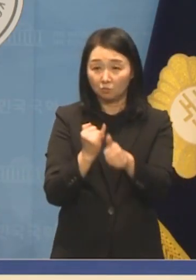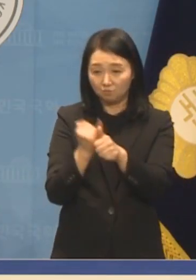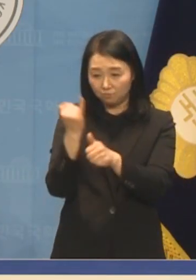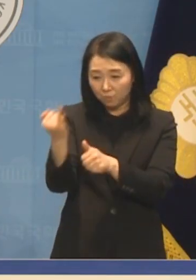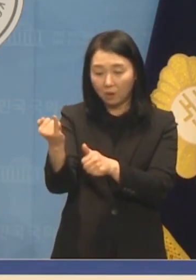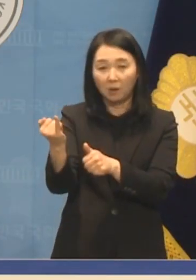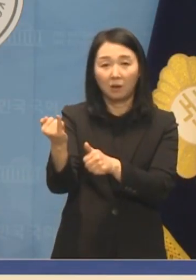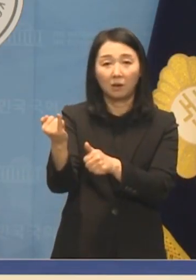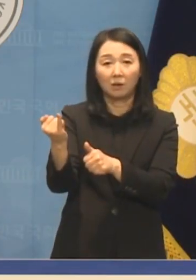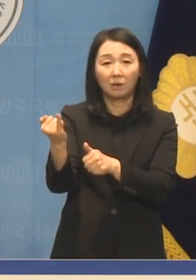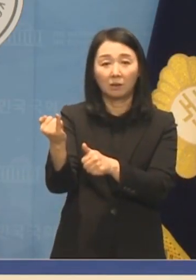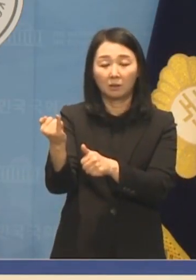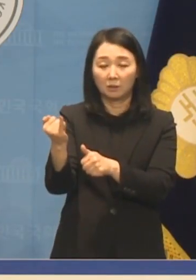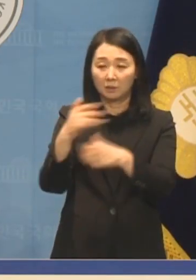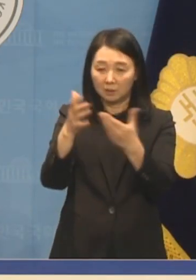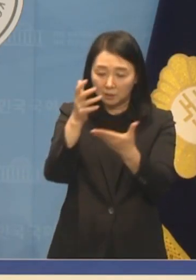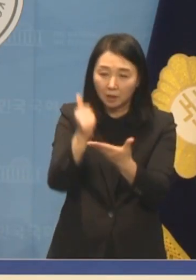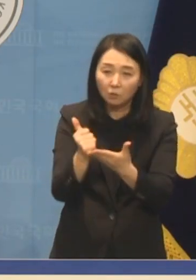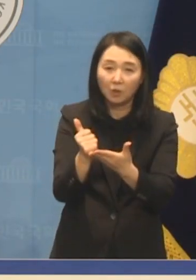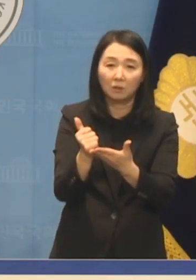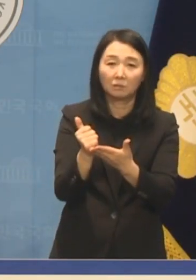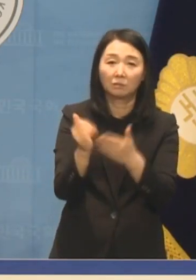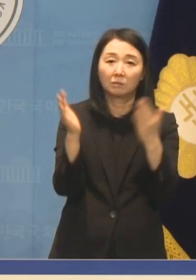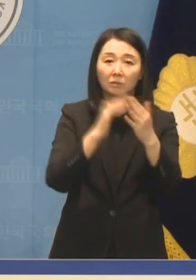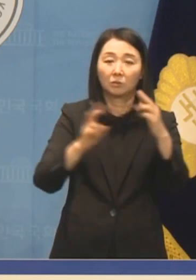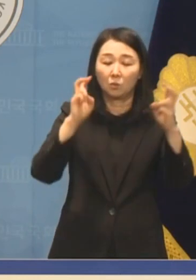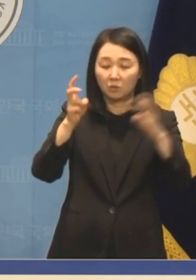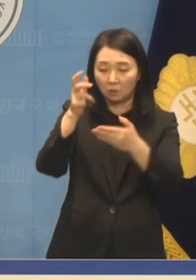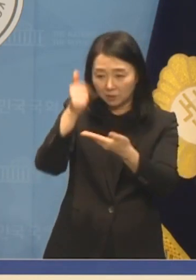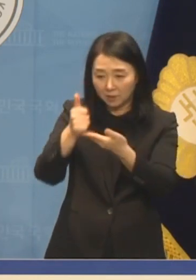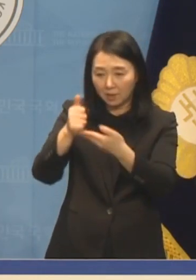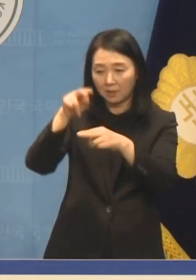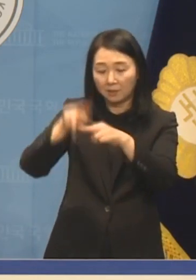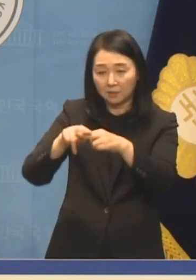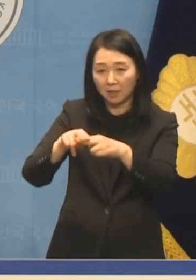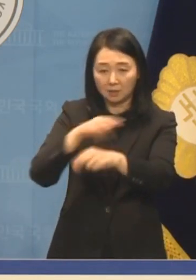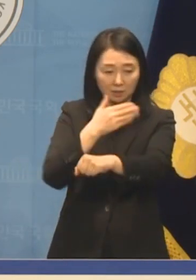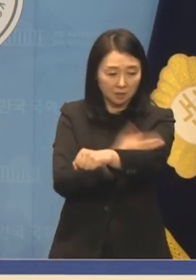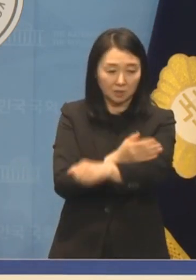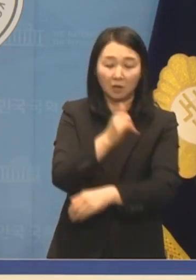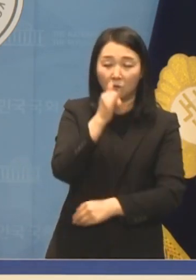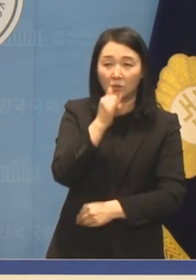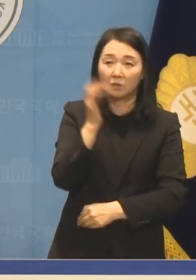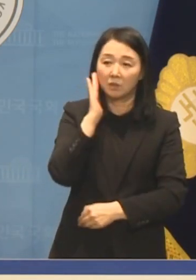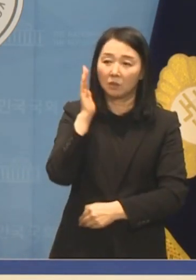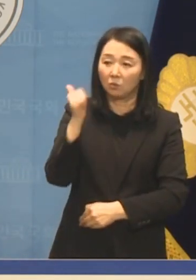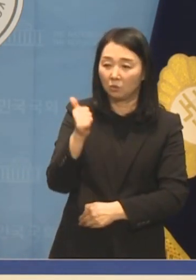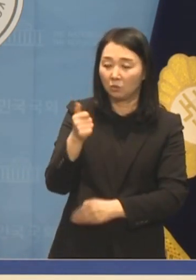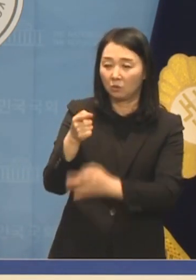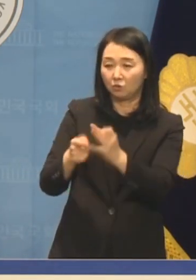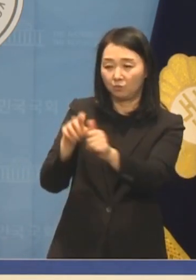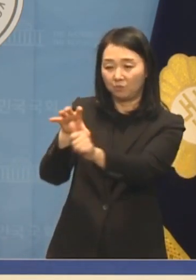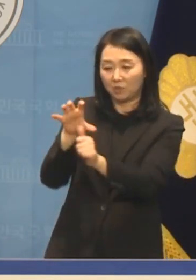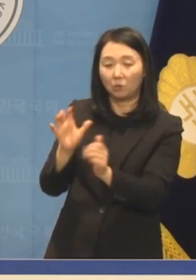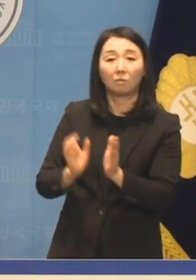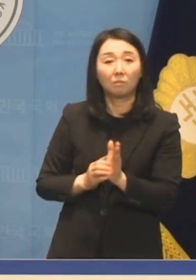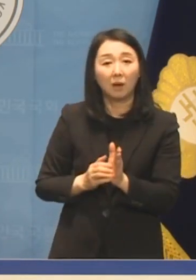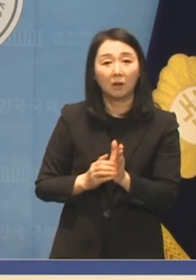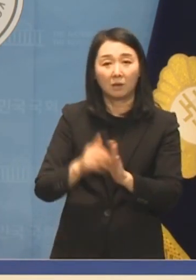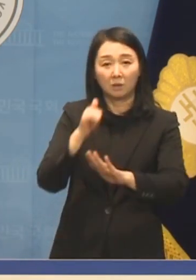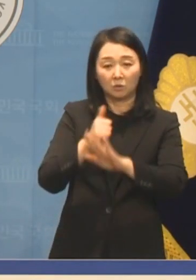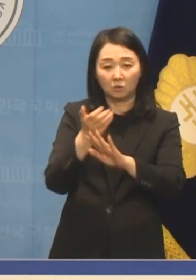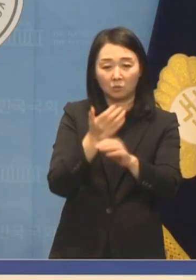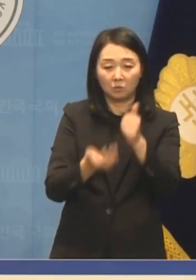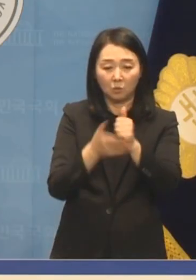김건희가 장관과 공기업 사장직의 인사권을 쥐고 있는 대통령 윤석열의 지위를 이용해